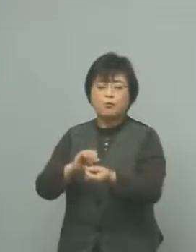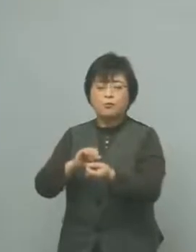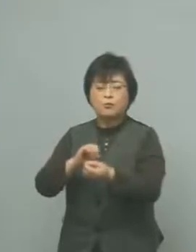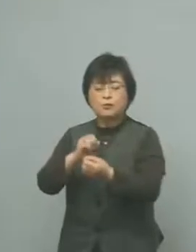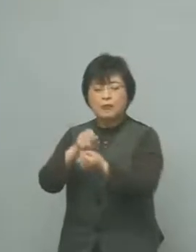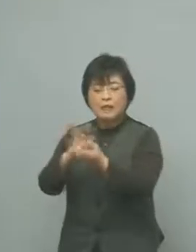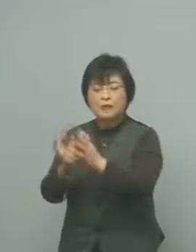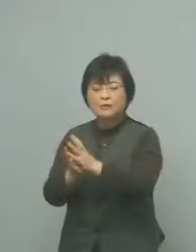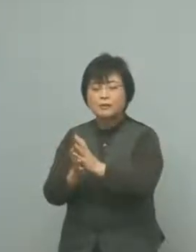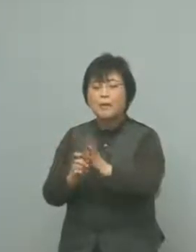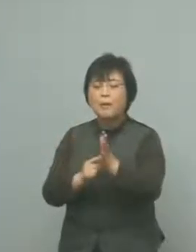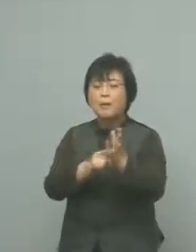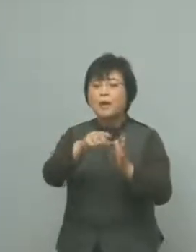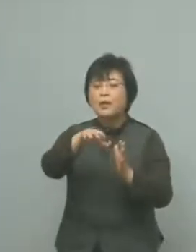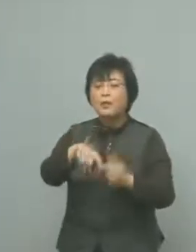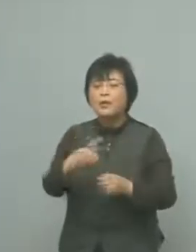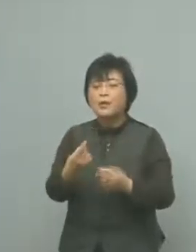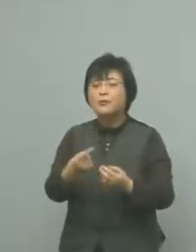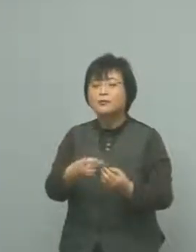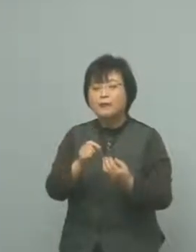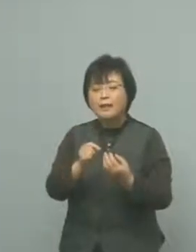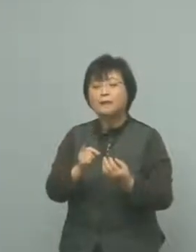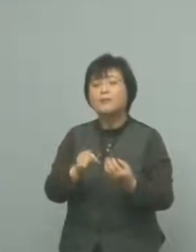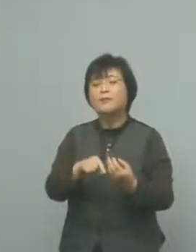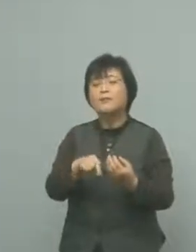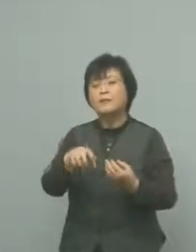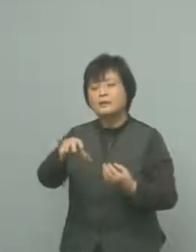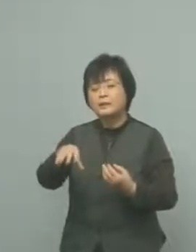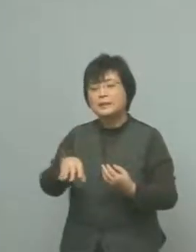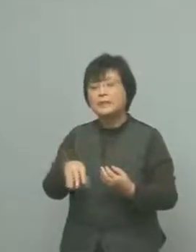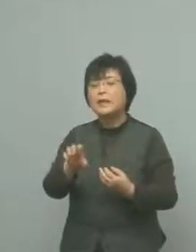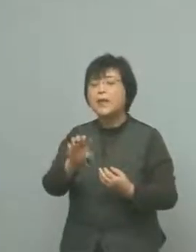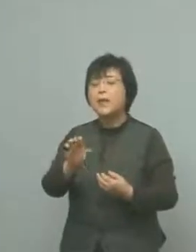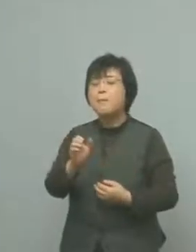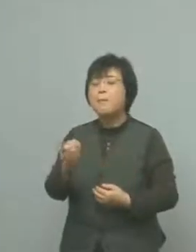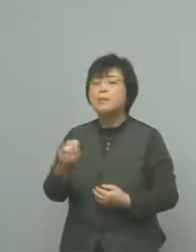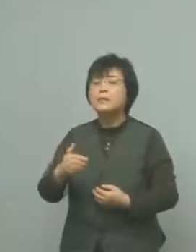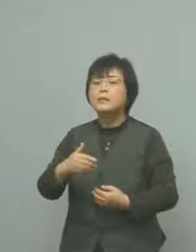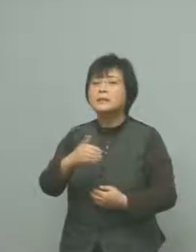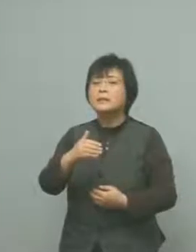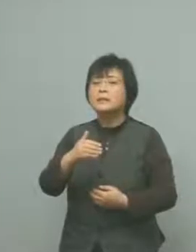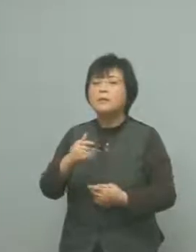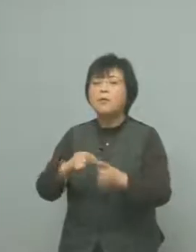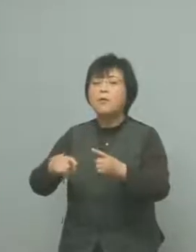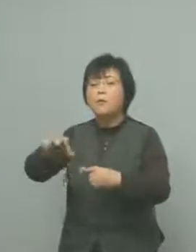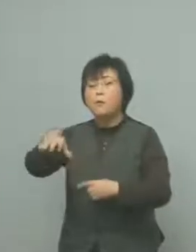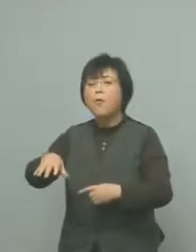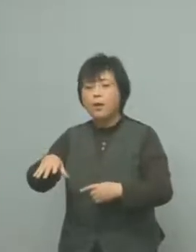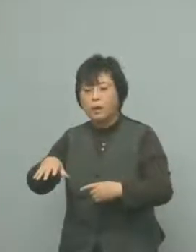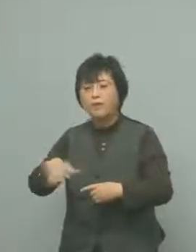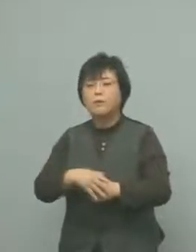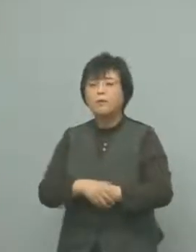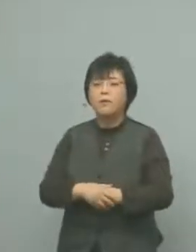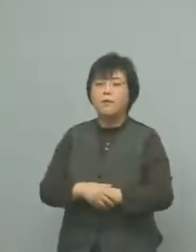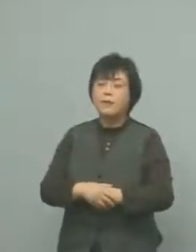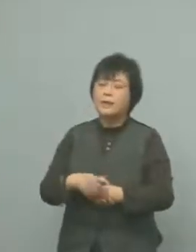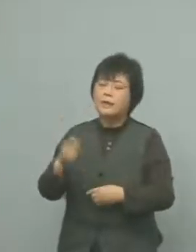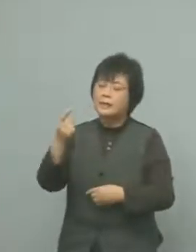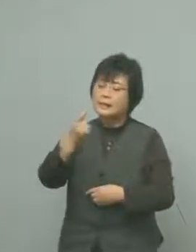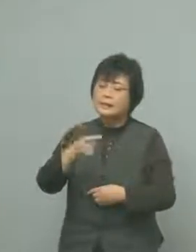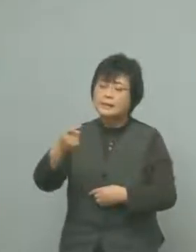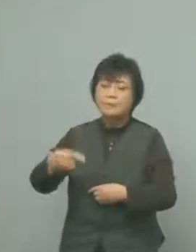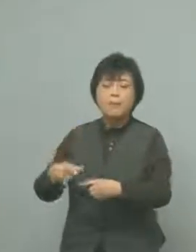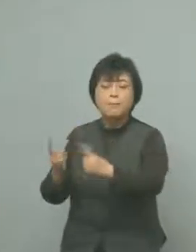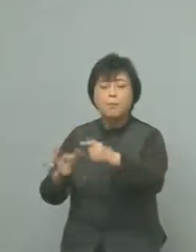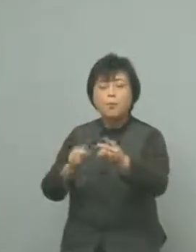100選の地である烏帽子山公園のソメイヨシノや江戸彼岸など約1000